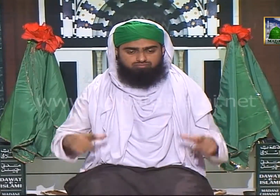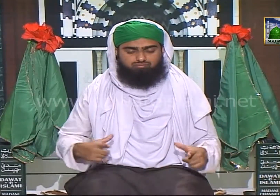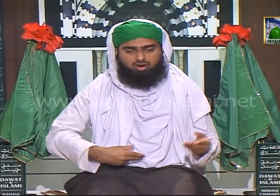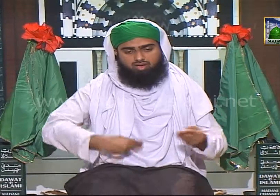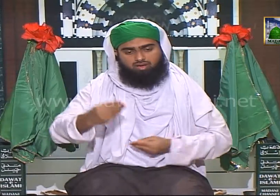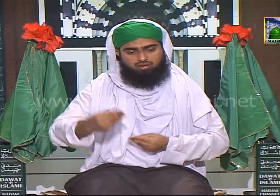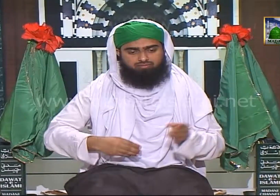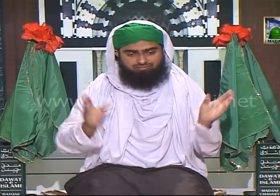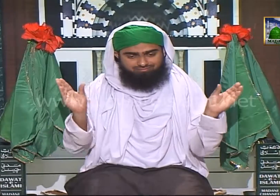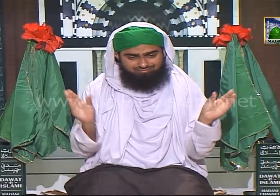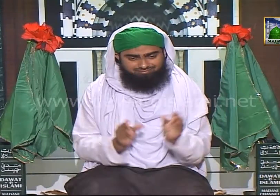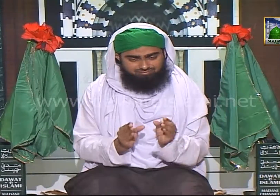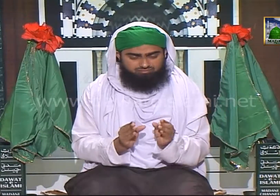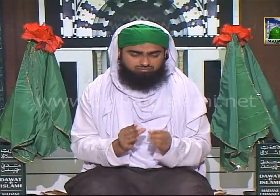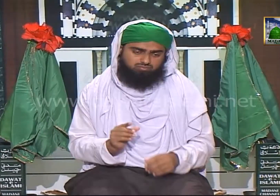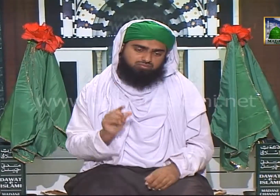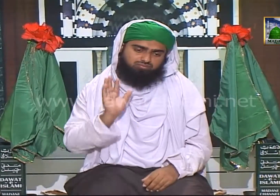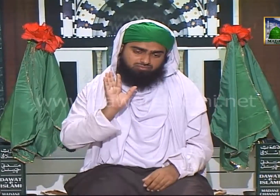اگر نایاب نہیں تو کامیاب